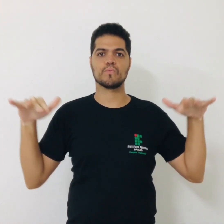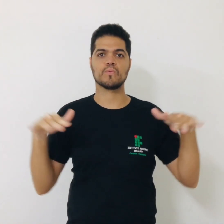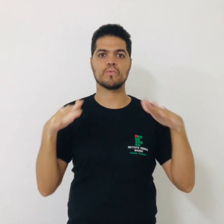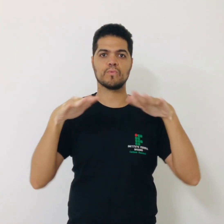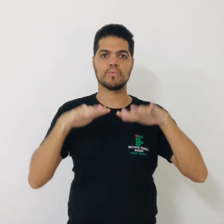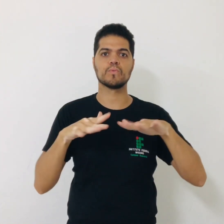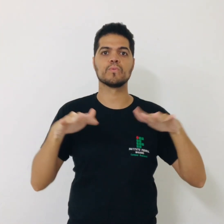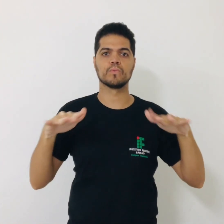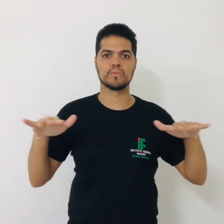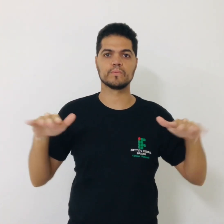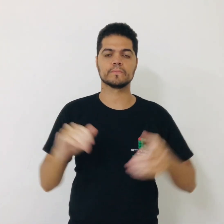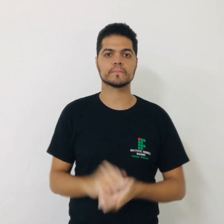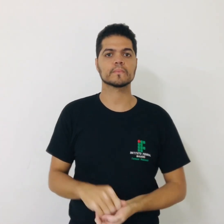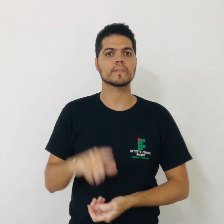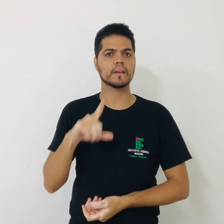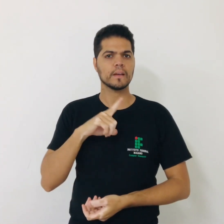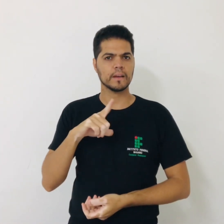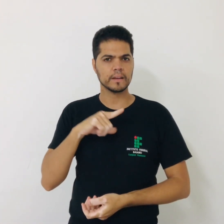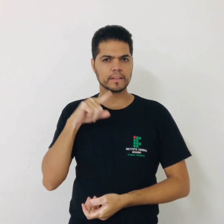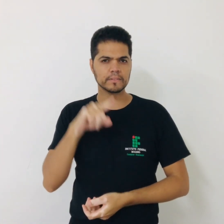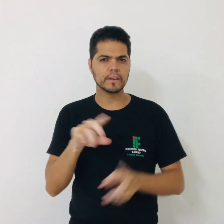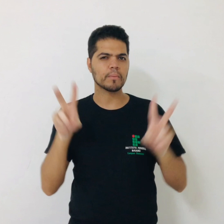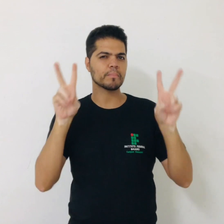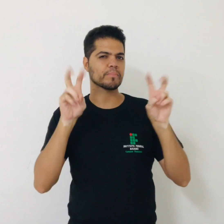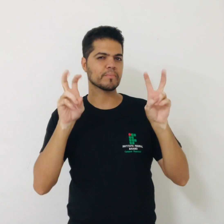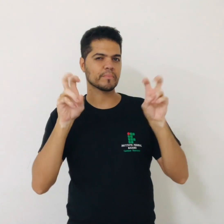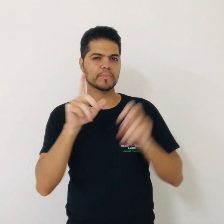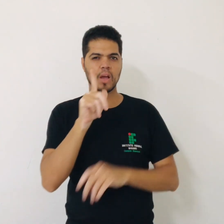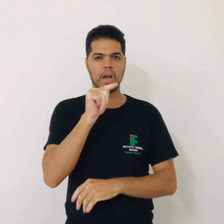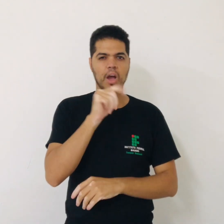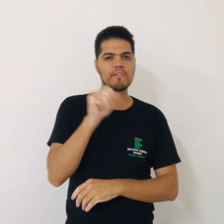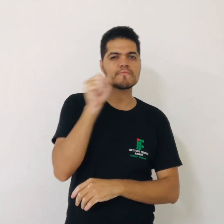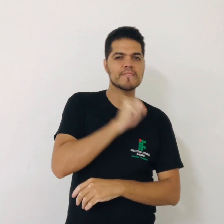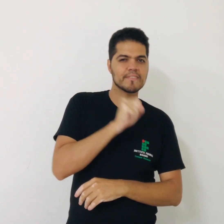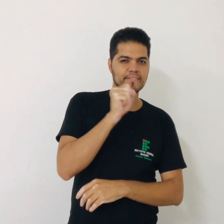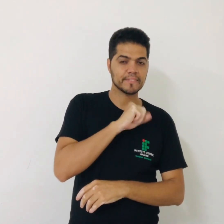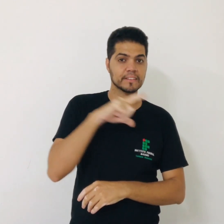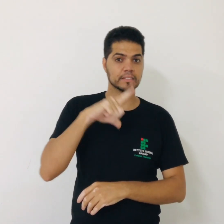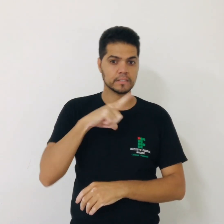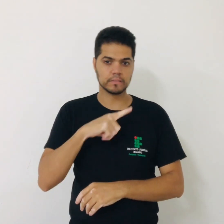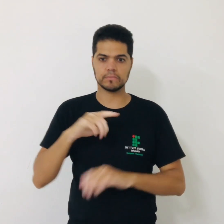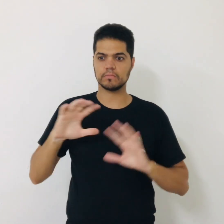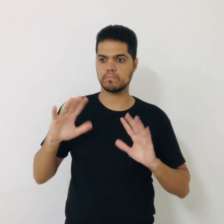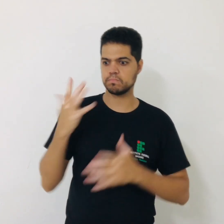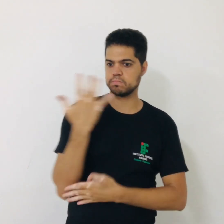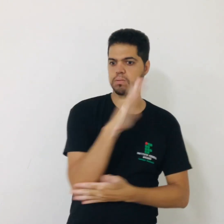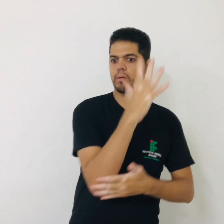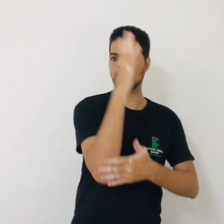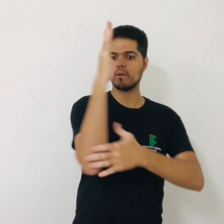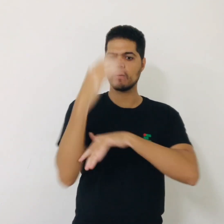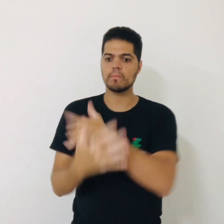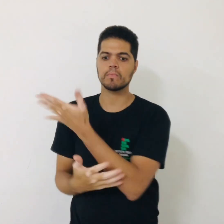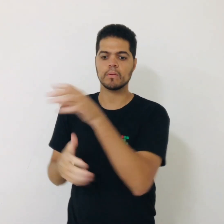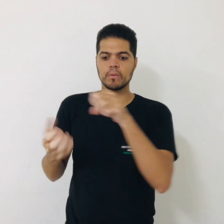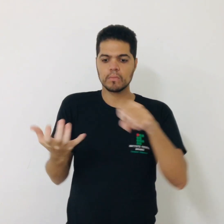com a perda de volume de água por conta da interrupção do fluxo de alguns afluentes, abastecimento